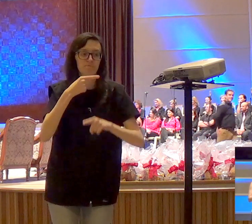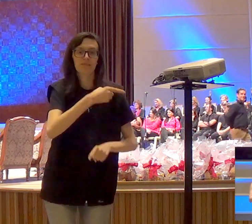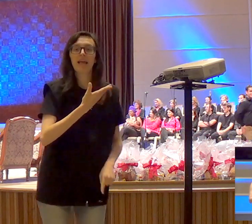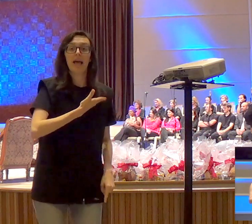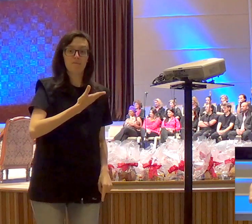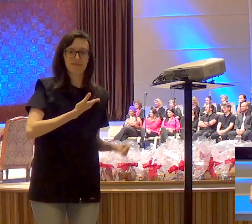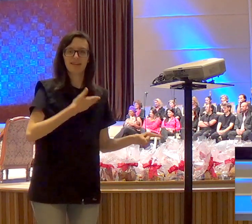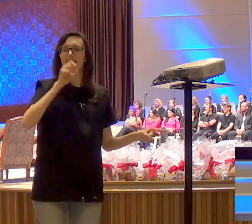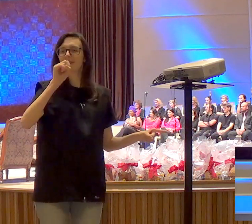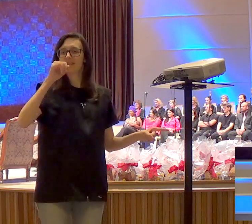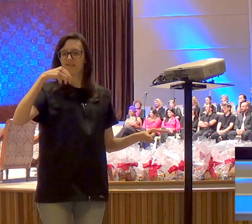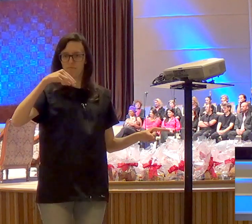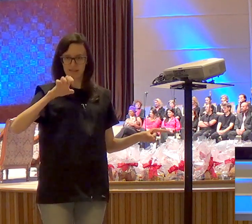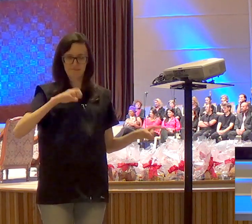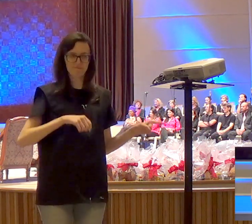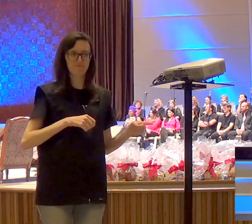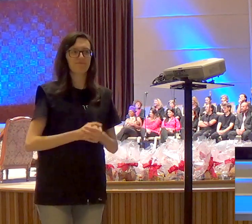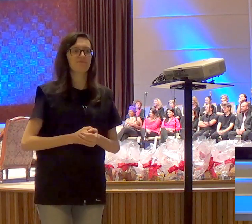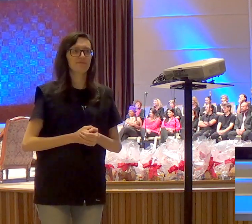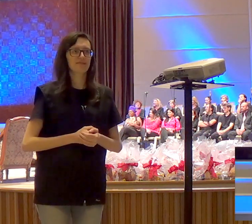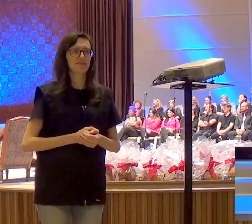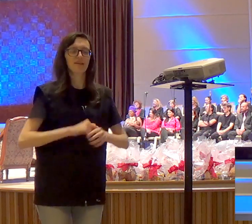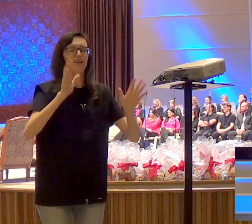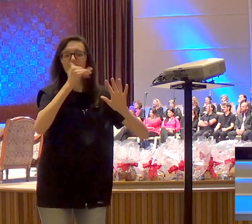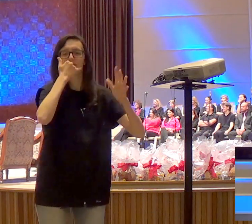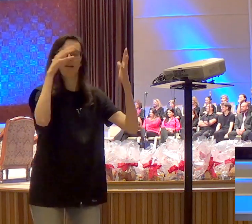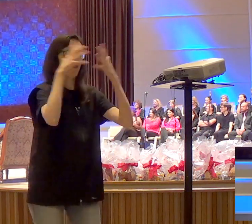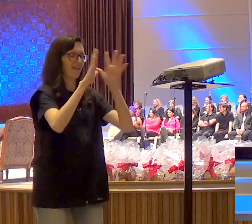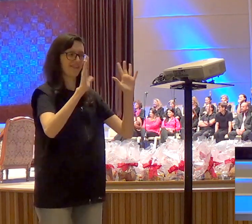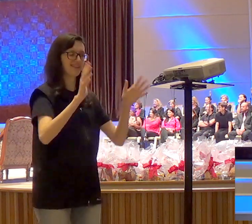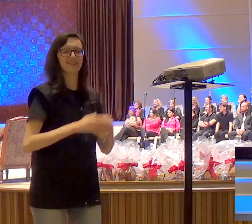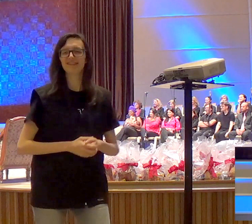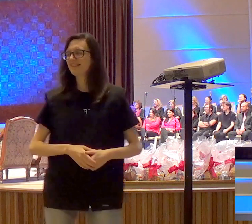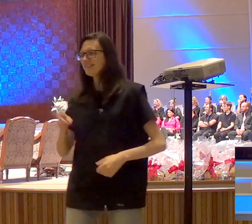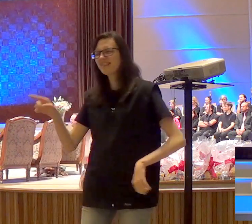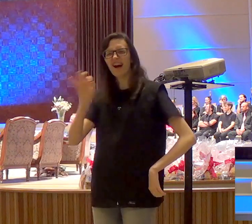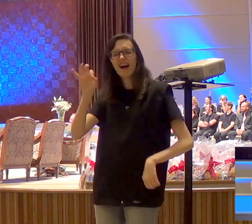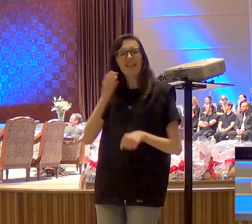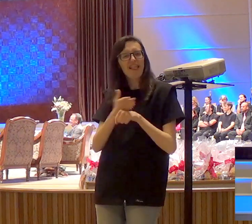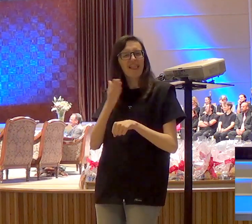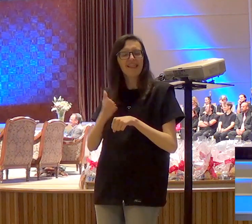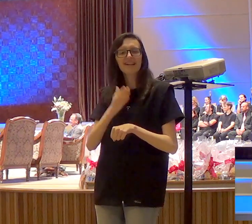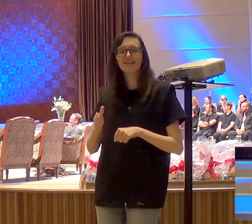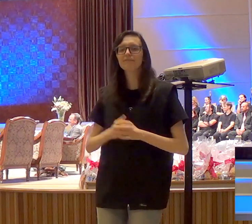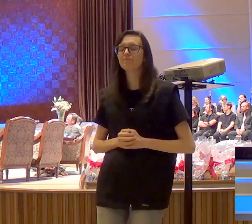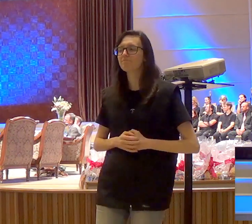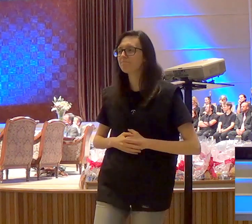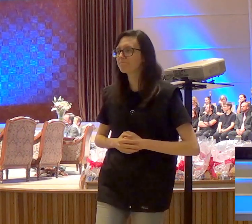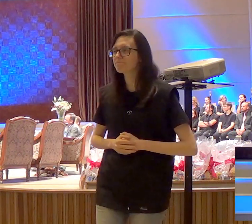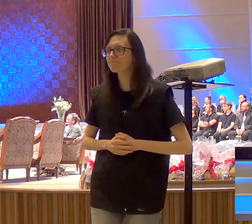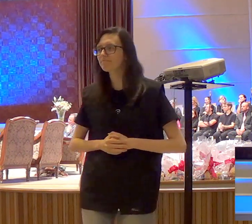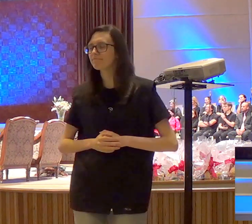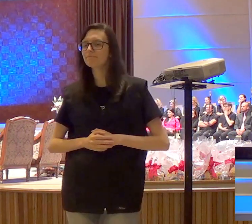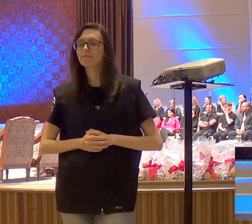Simone. Okay. So, that's all I have for you. Tá ótima, né? So, when I came into the church